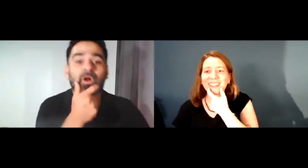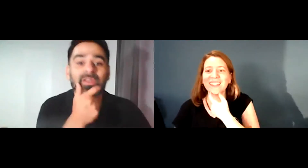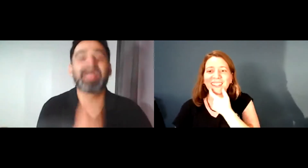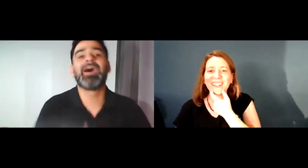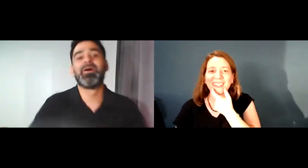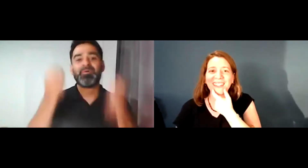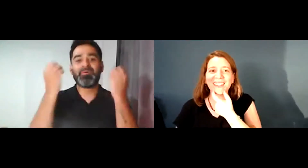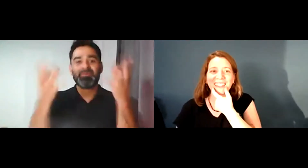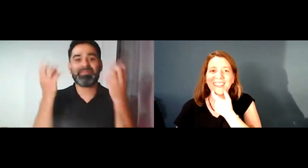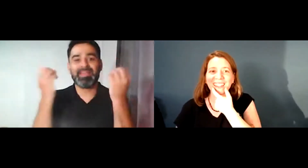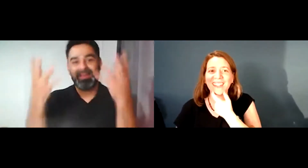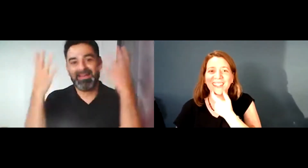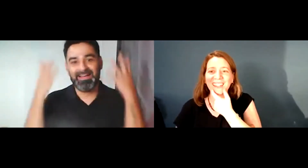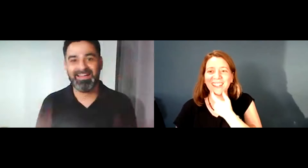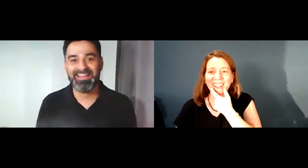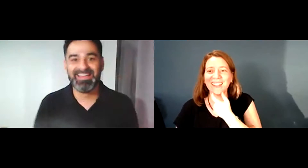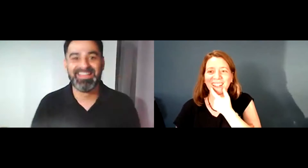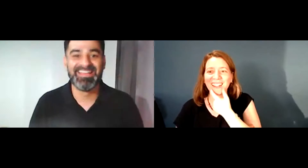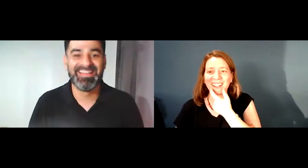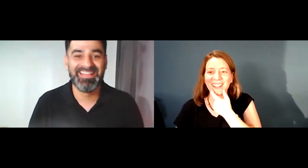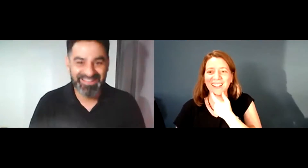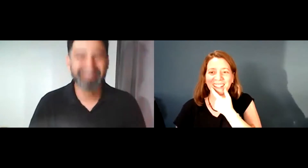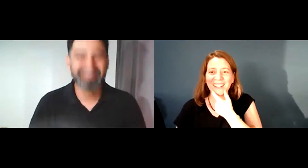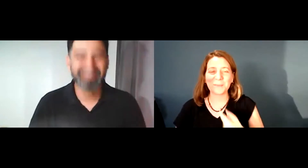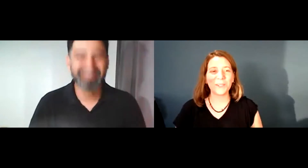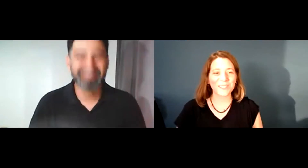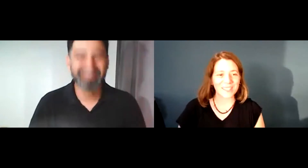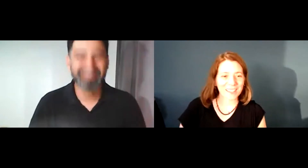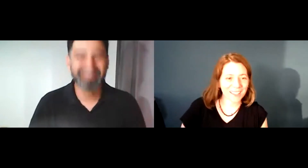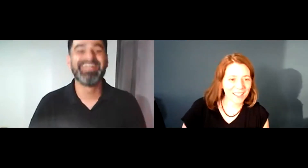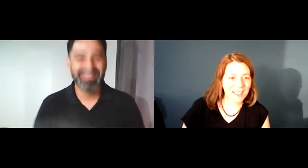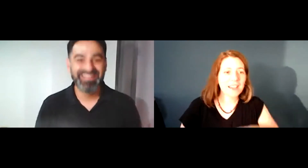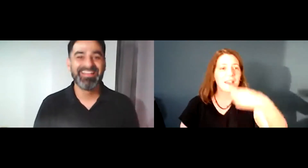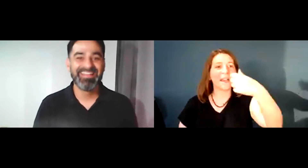Vamos.